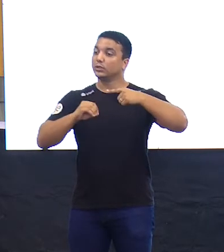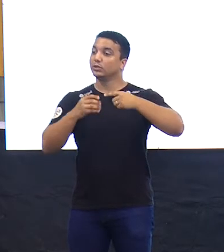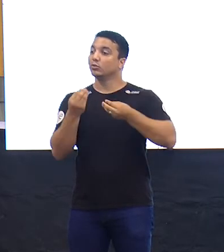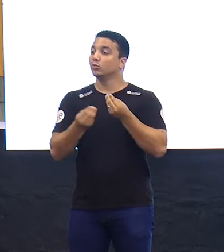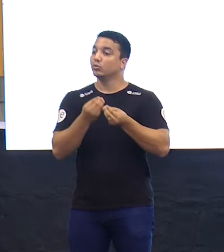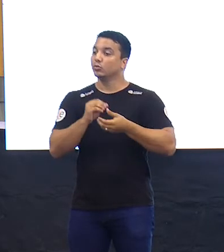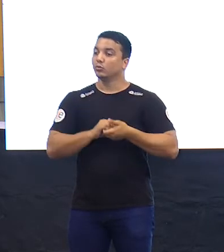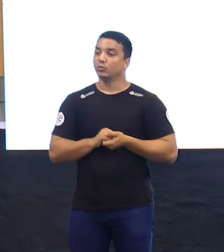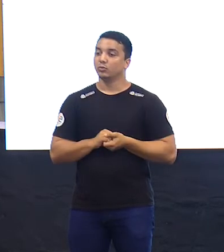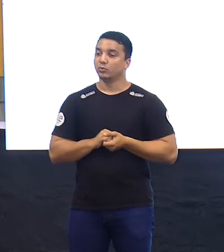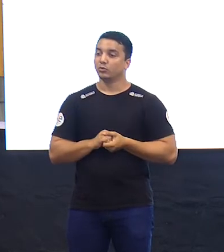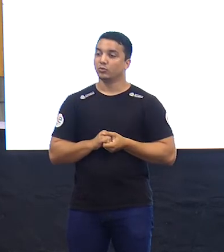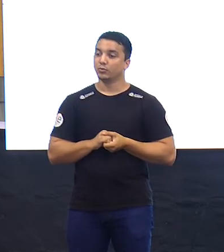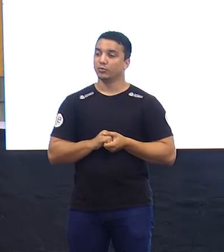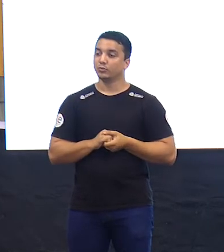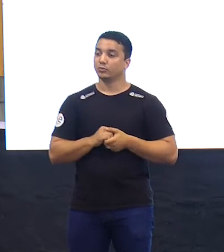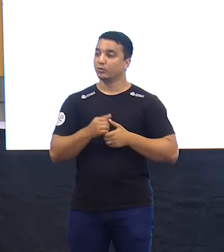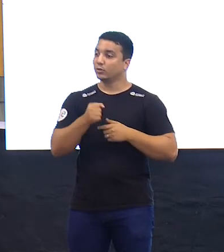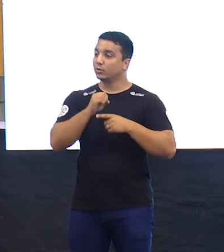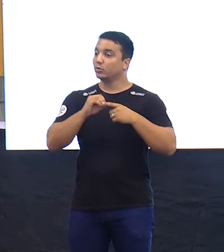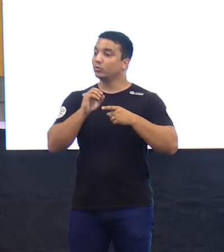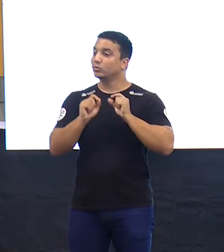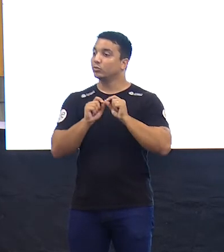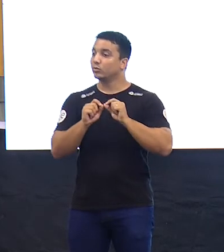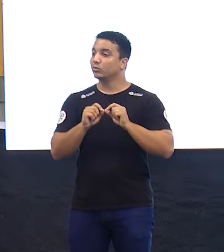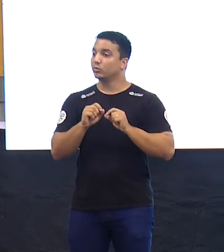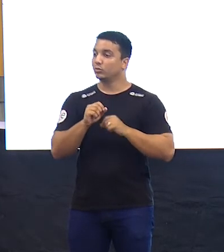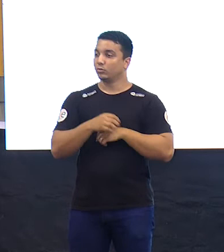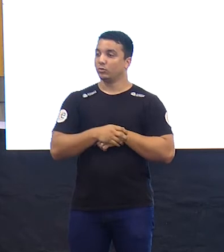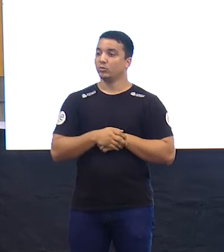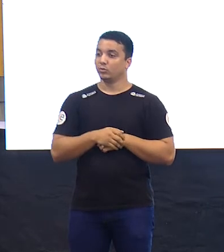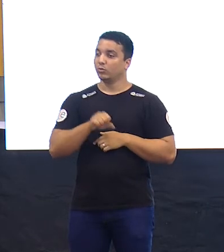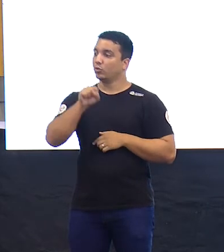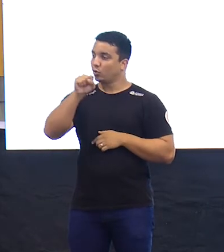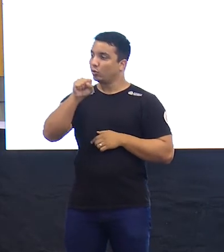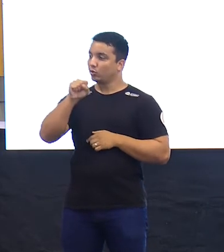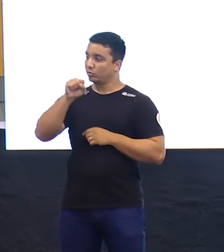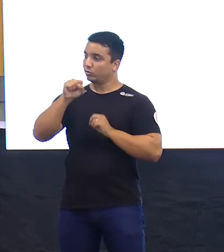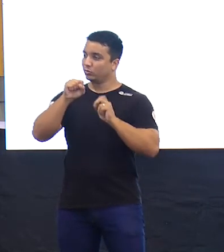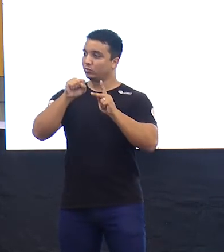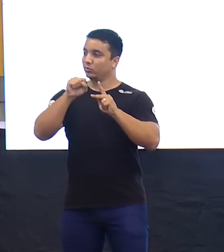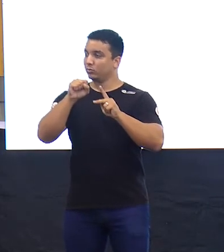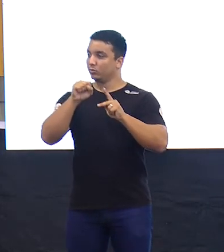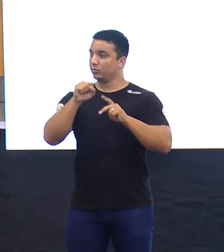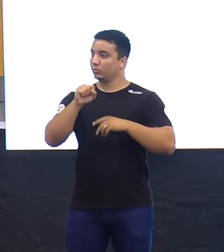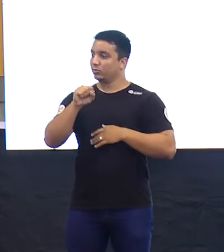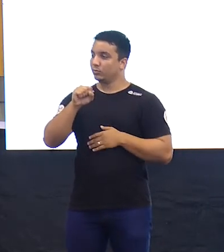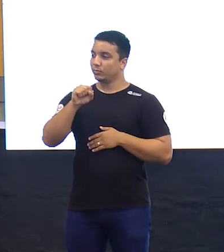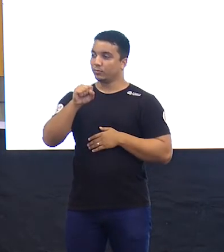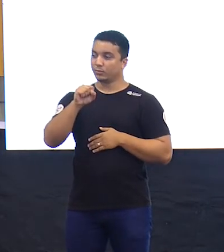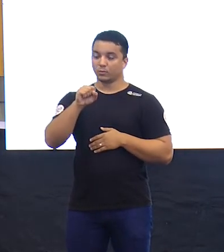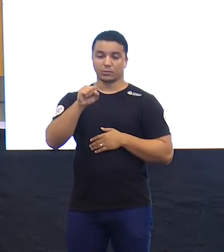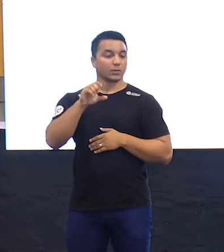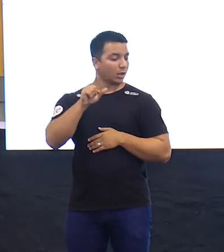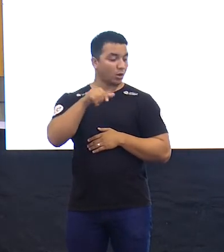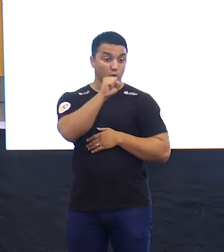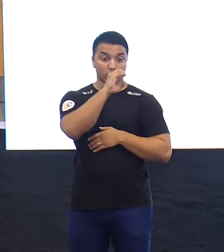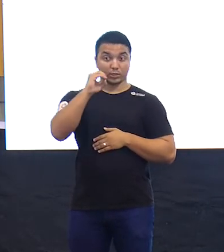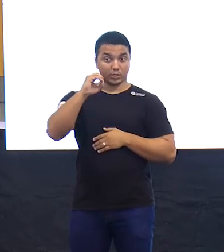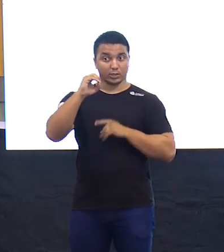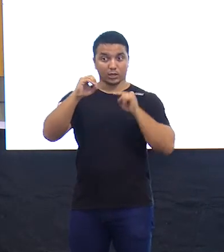80? 10% de 80? 8. Porque é do